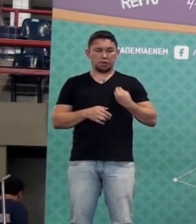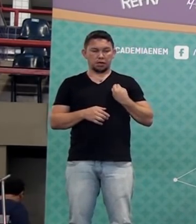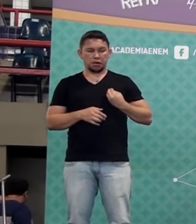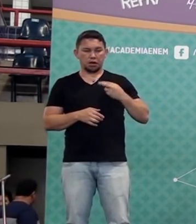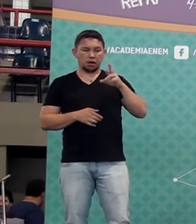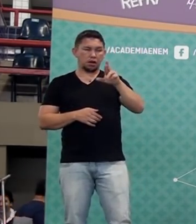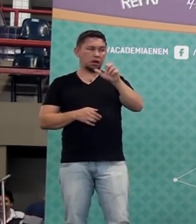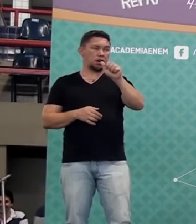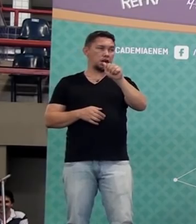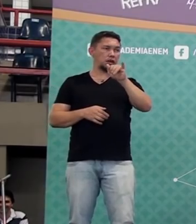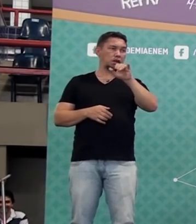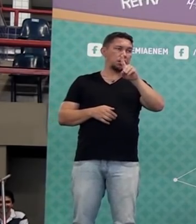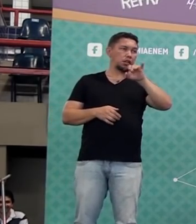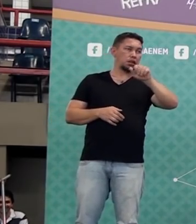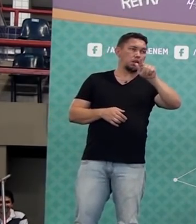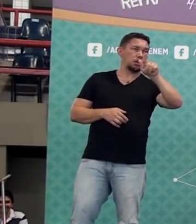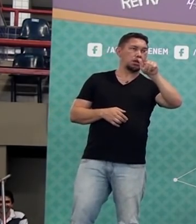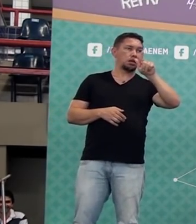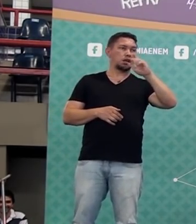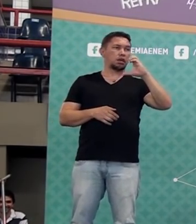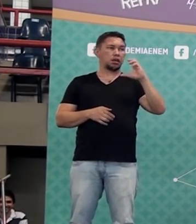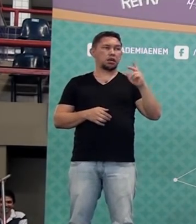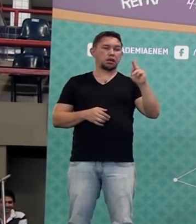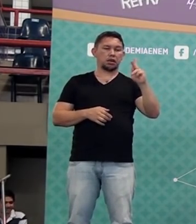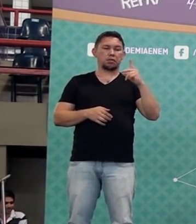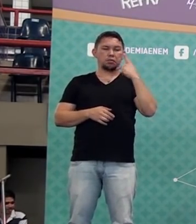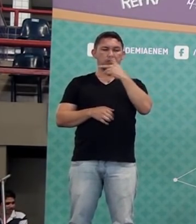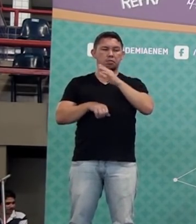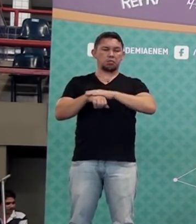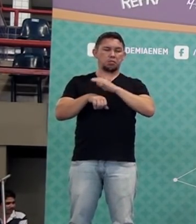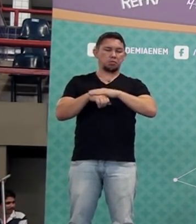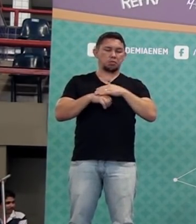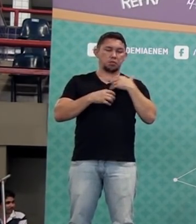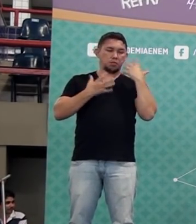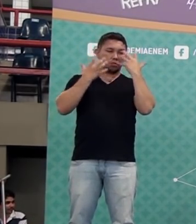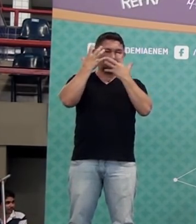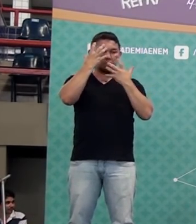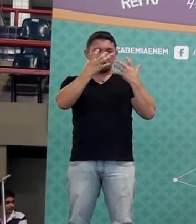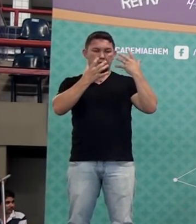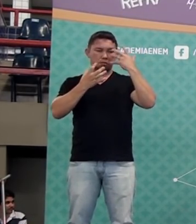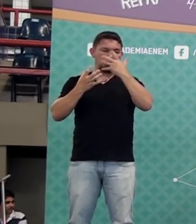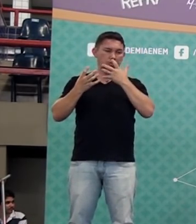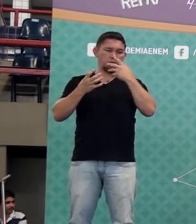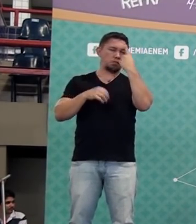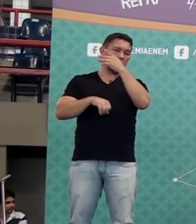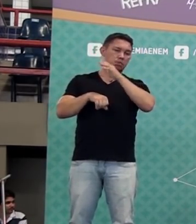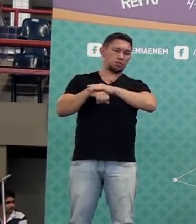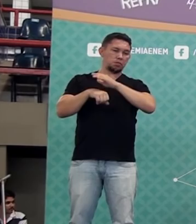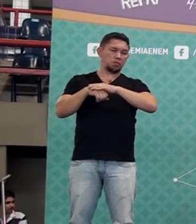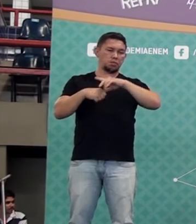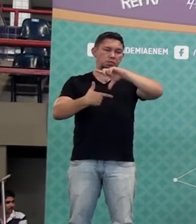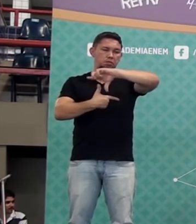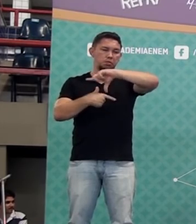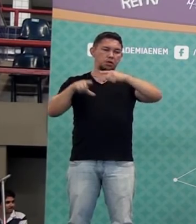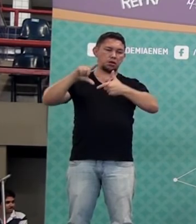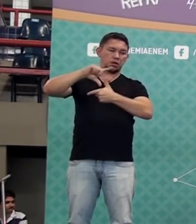foi um dos poucos que acabou se deixando fascinar pelo nazismo.